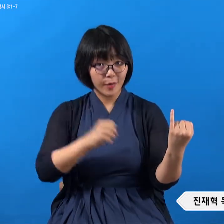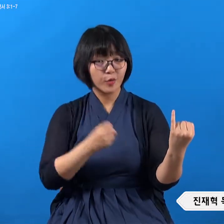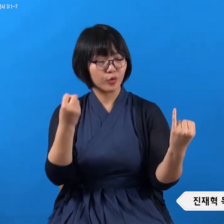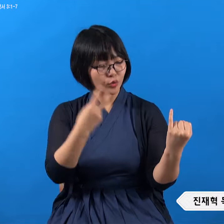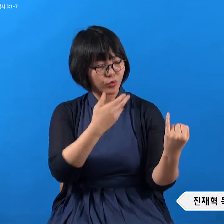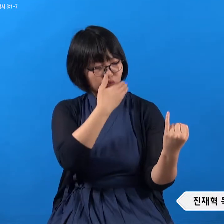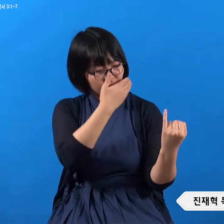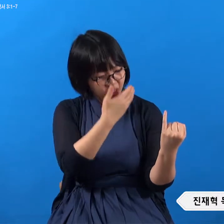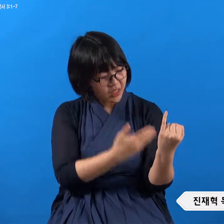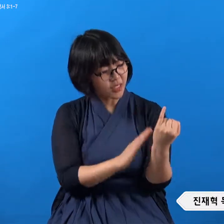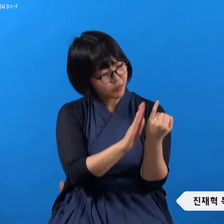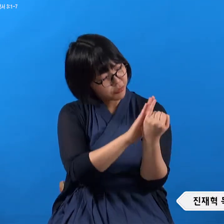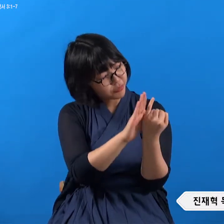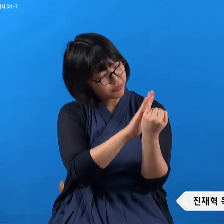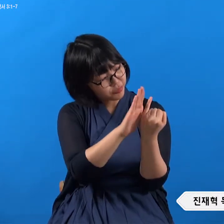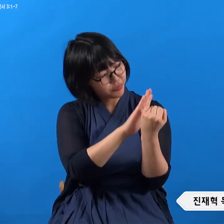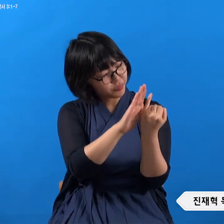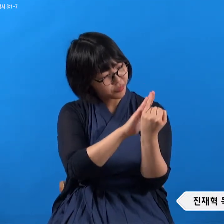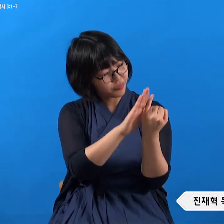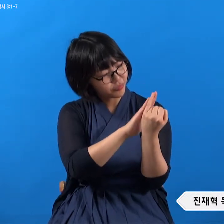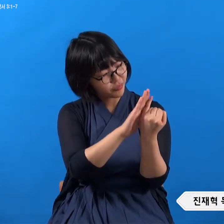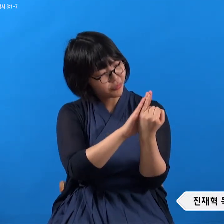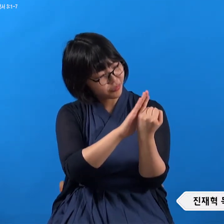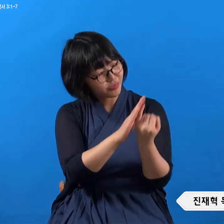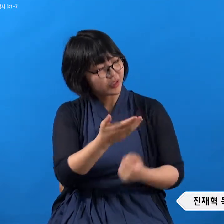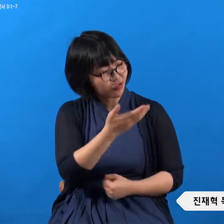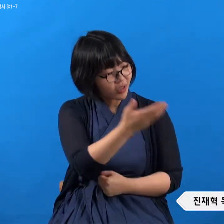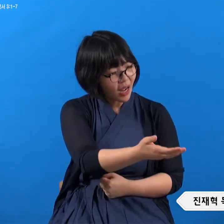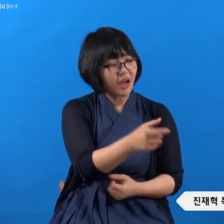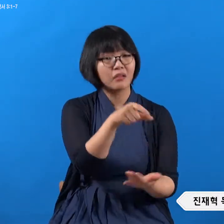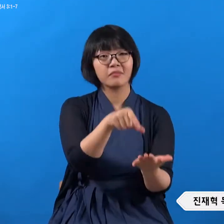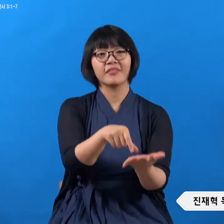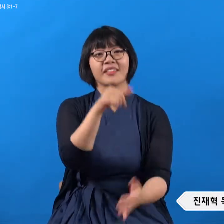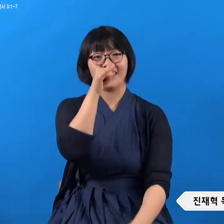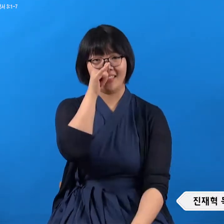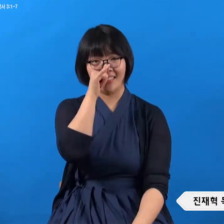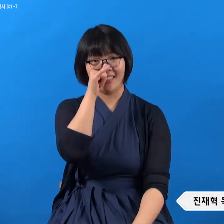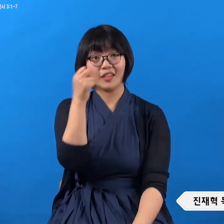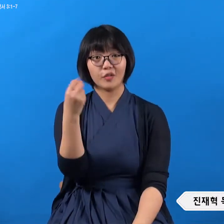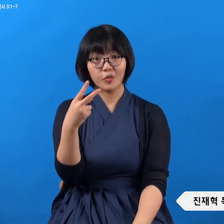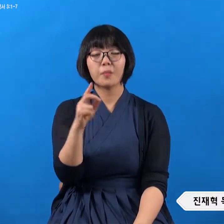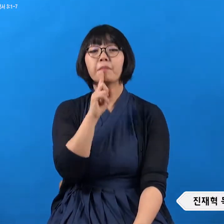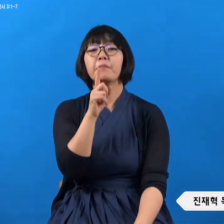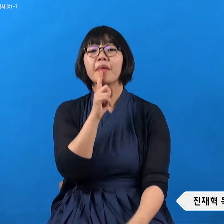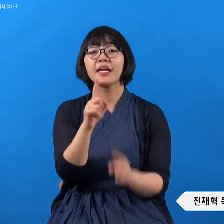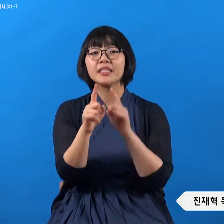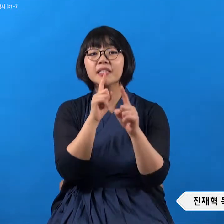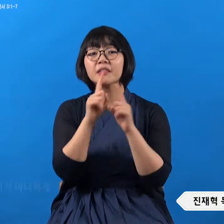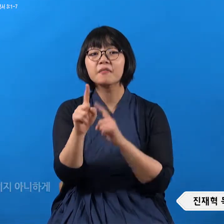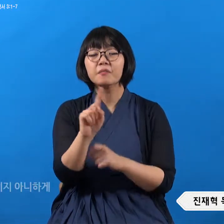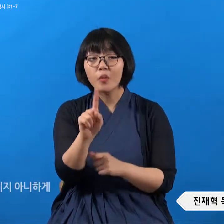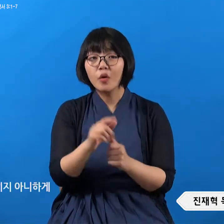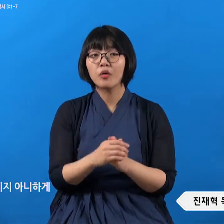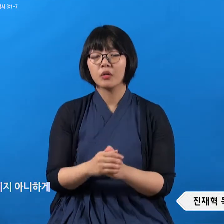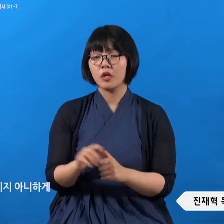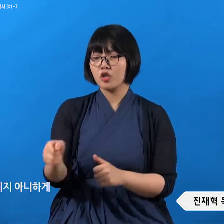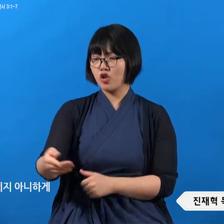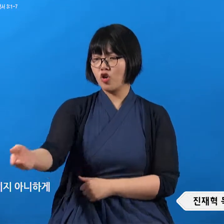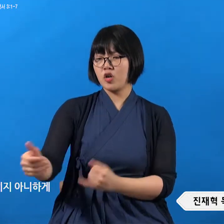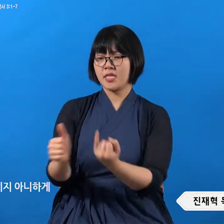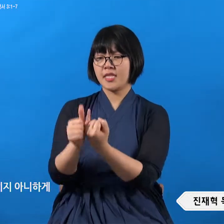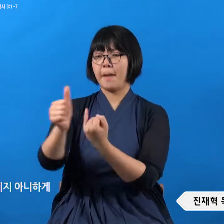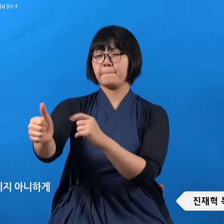소중하게 대하라고 말씀하고 있습니다. 그리고 성경은 말합니다. 이는 너희